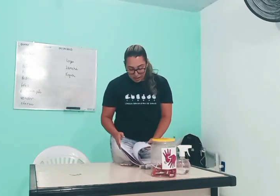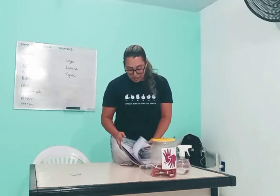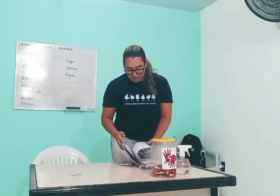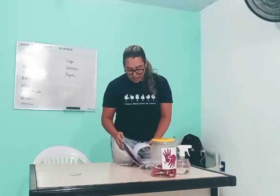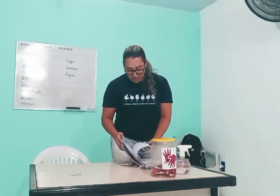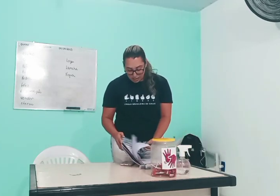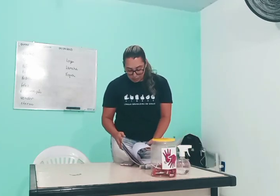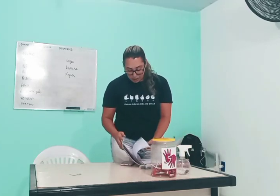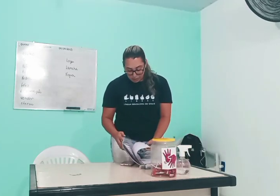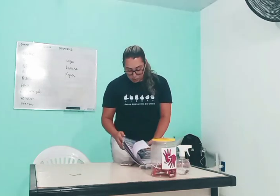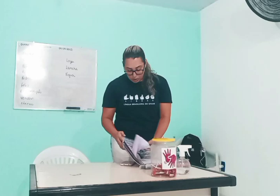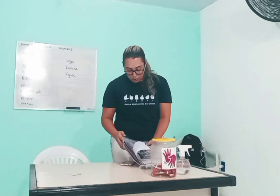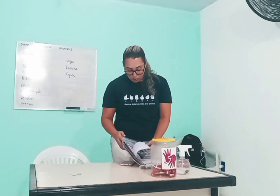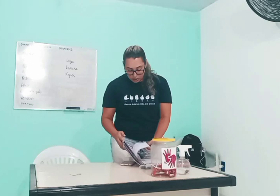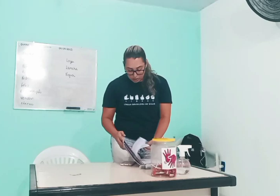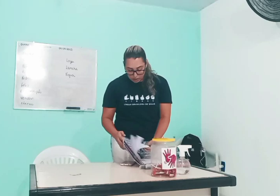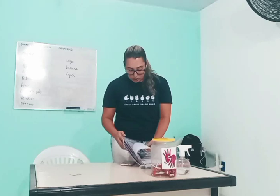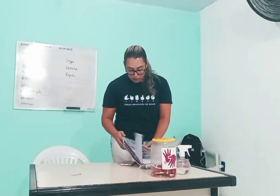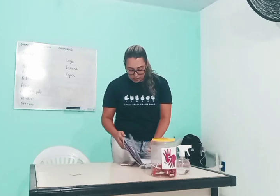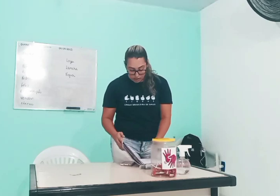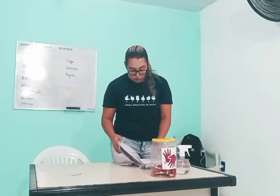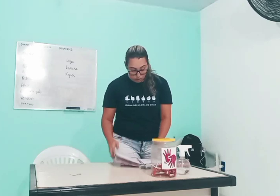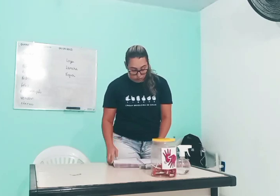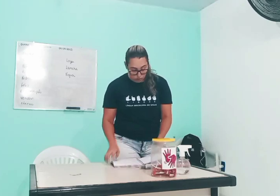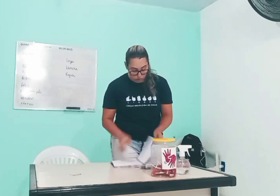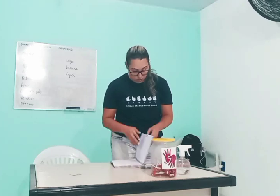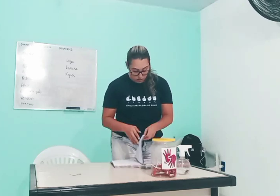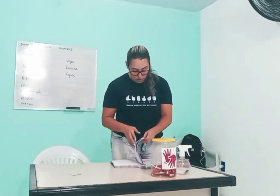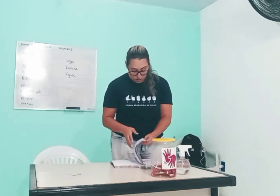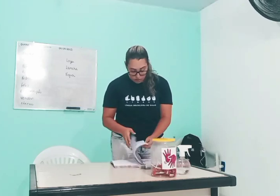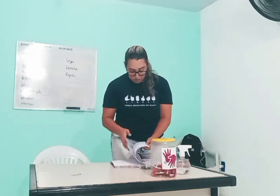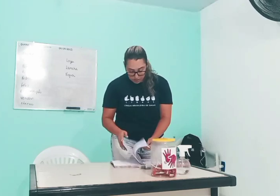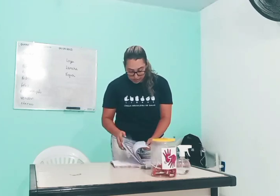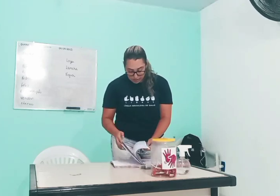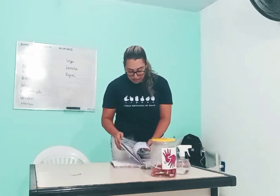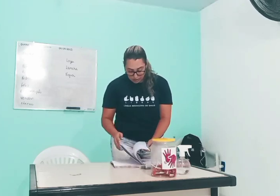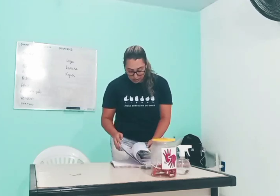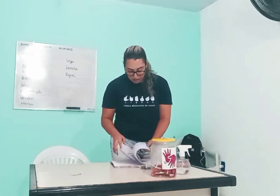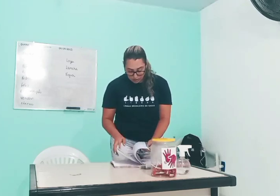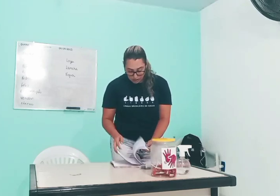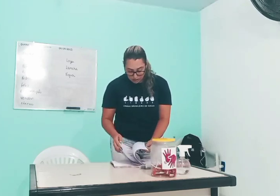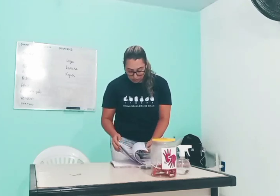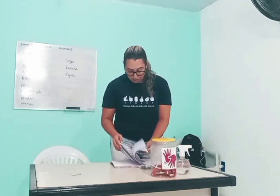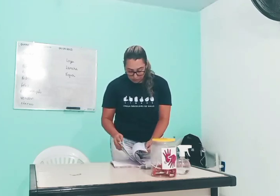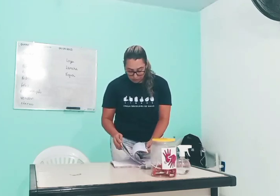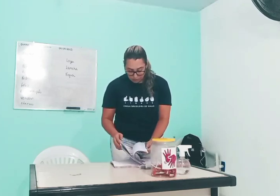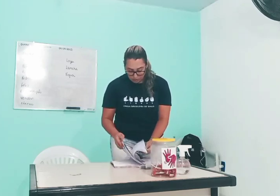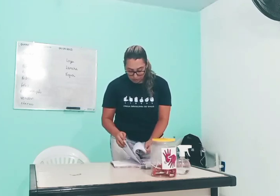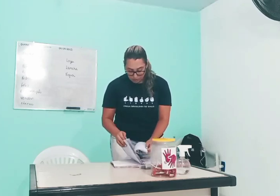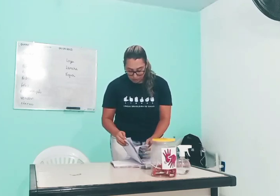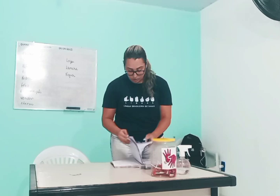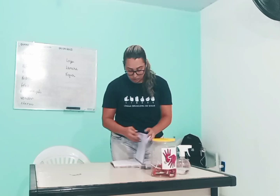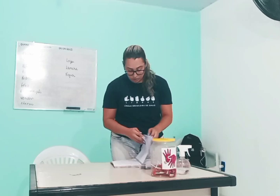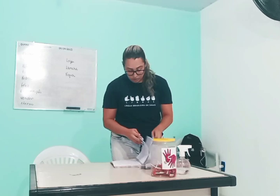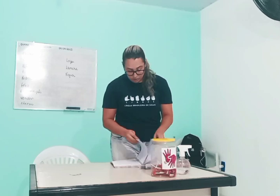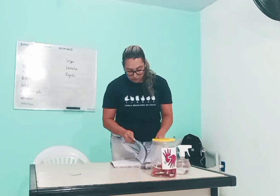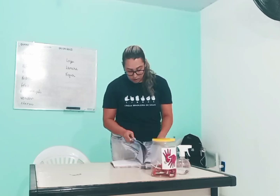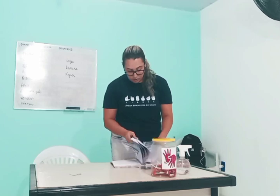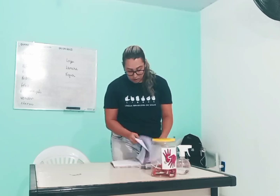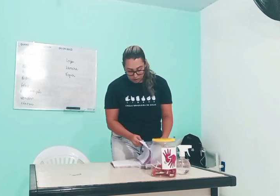Isso é uma outra situação, não vou passar agora não. Deixa eu ver se eu tenho